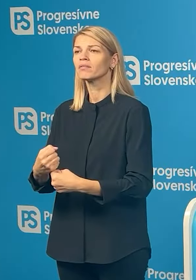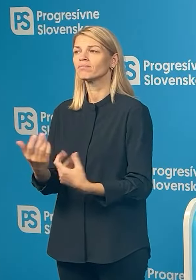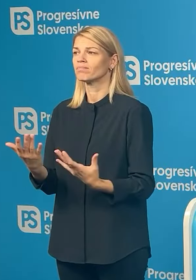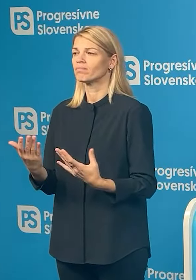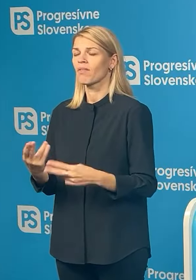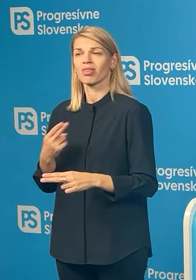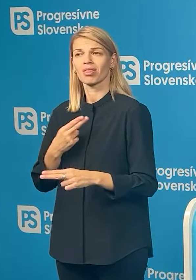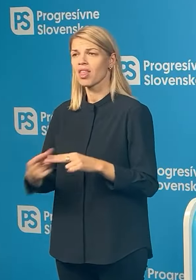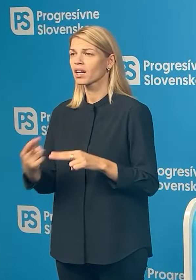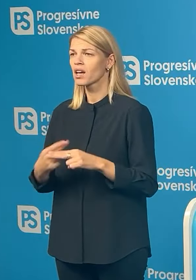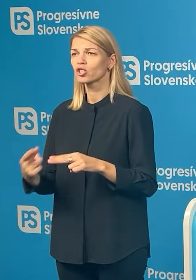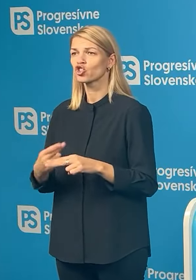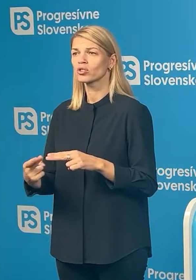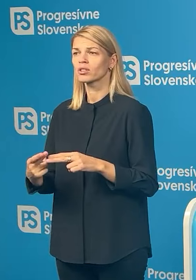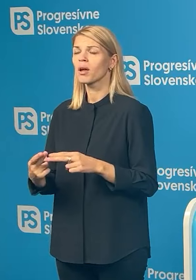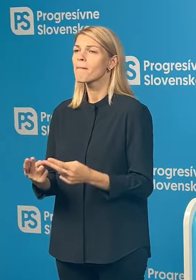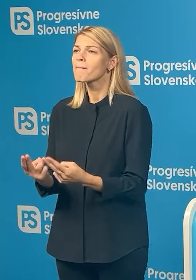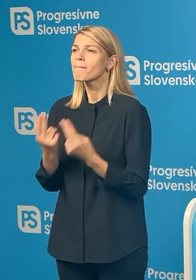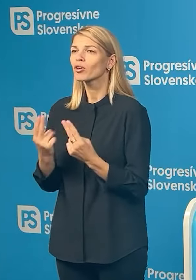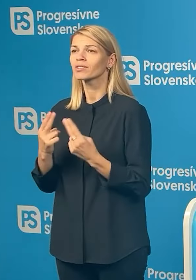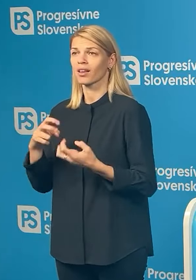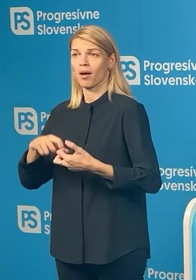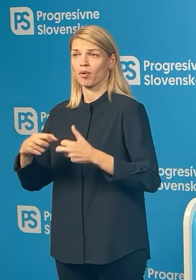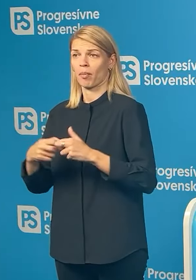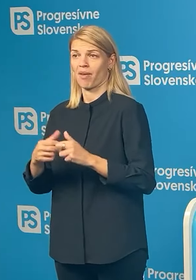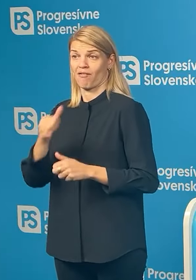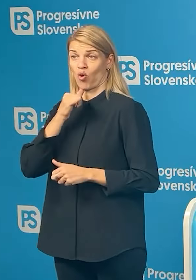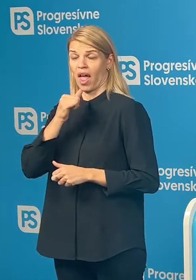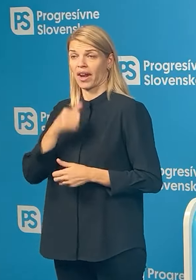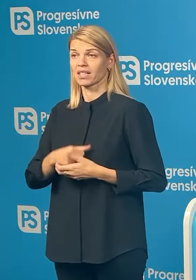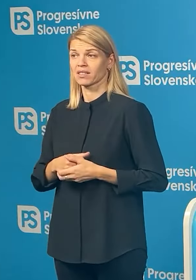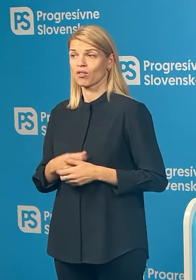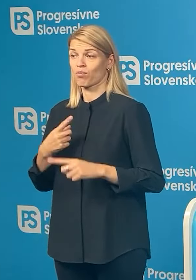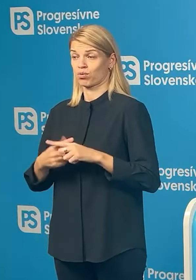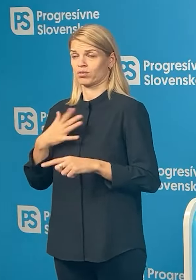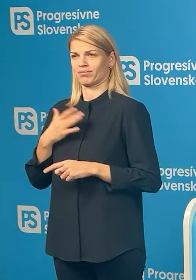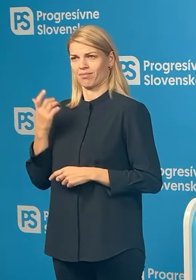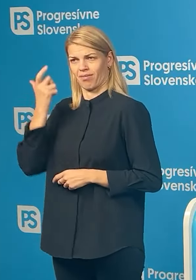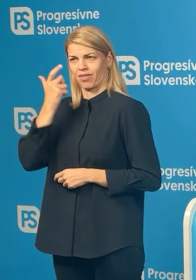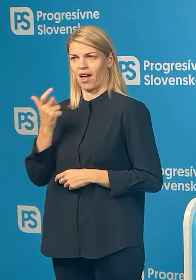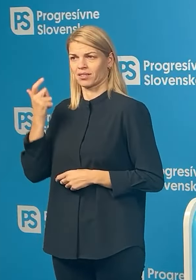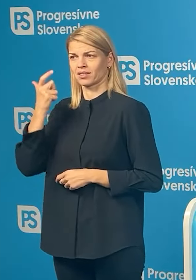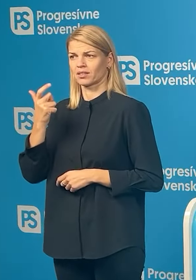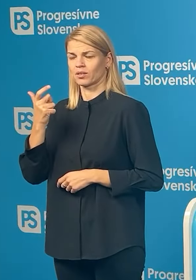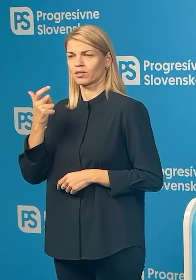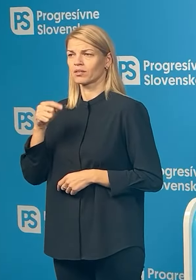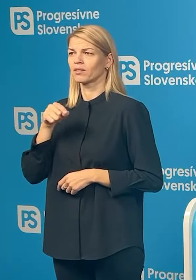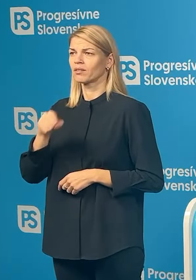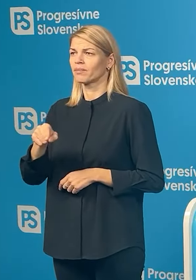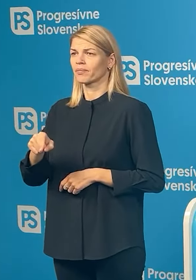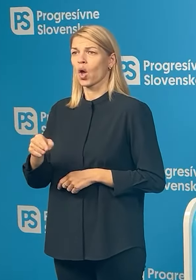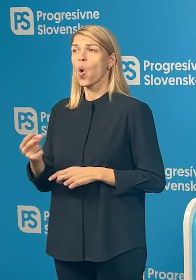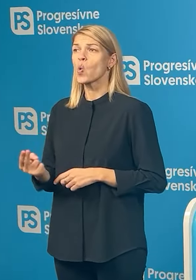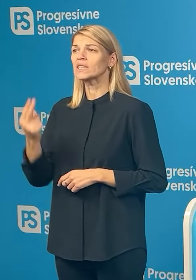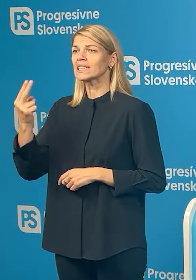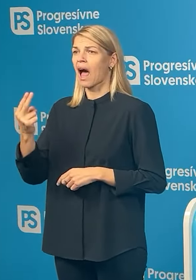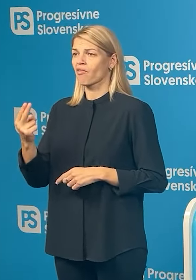nerieši podstatu problémov vo vodárenstve a podľa môjho názoru aj je na hrane